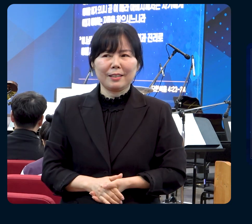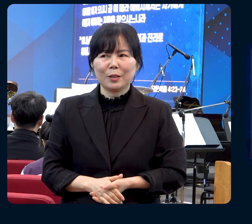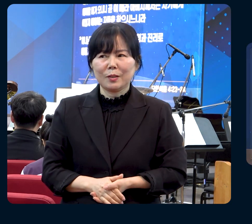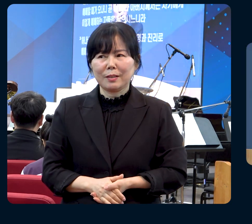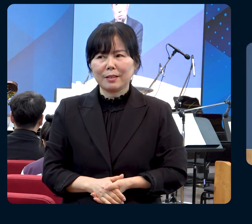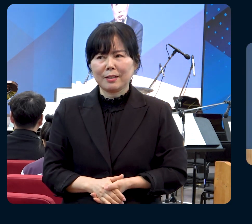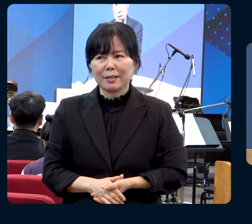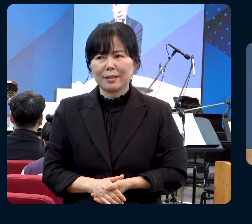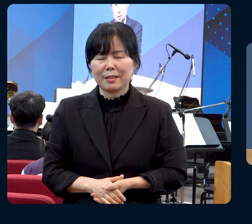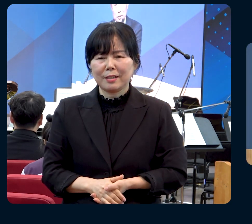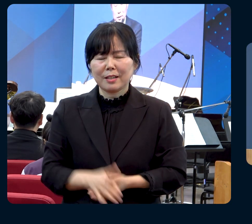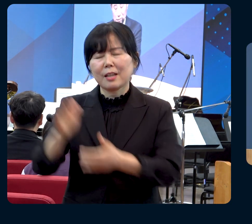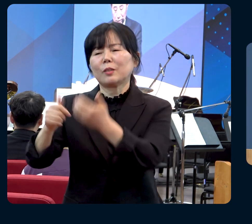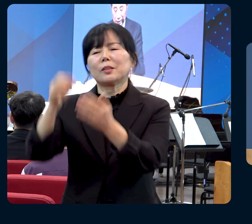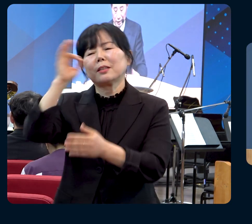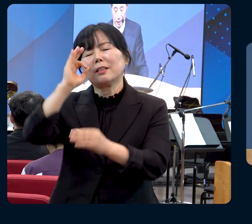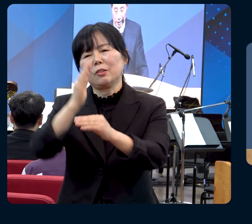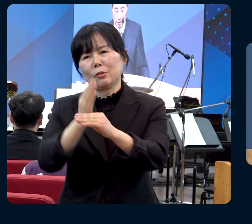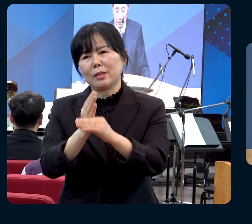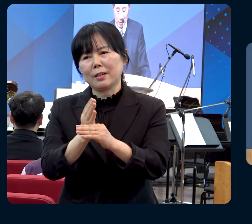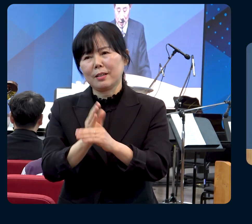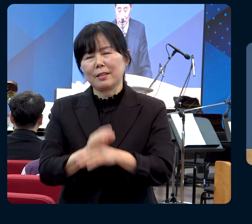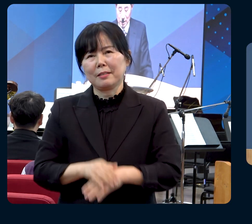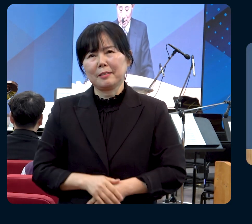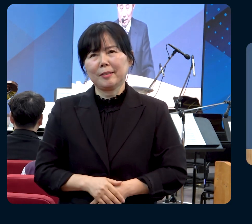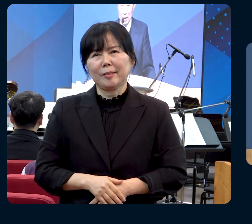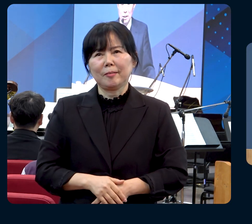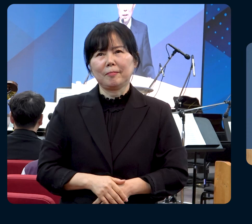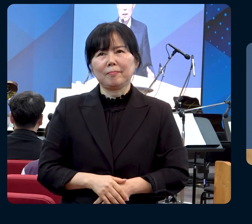그 사람을 찾고 계신다는 거예요.